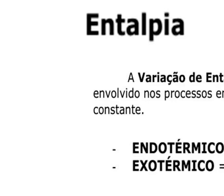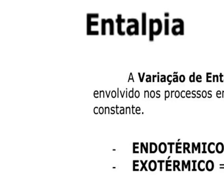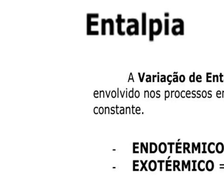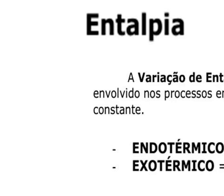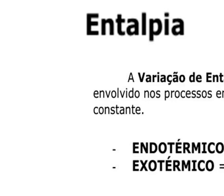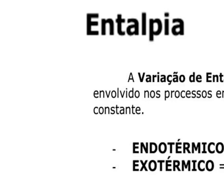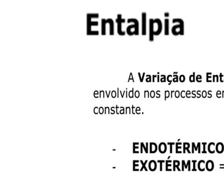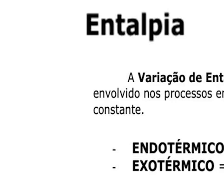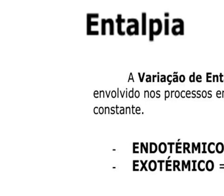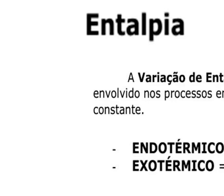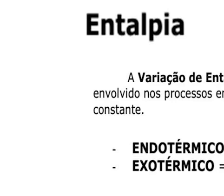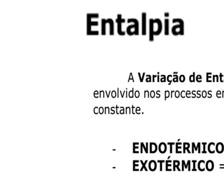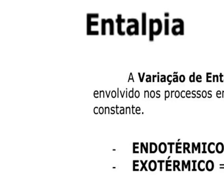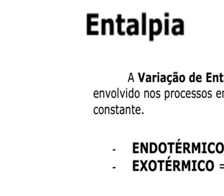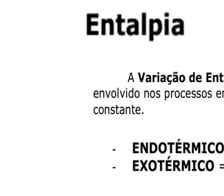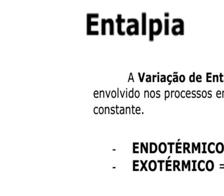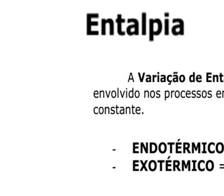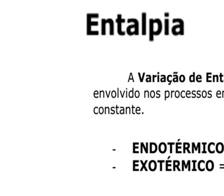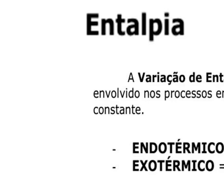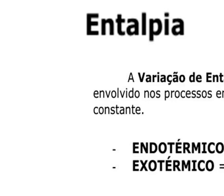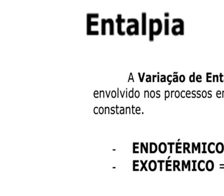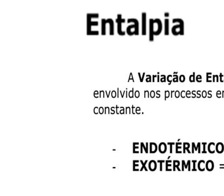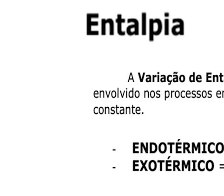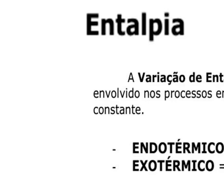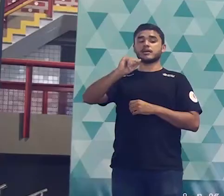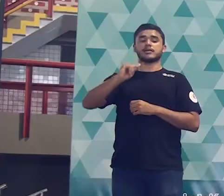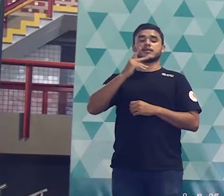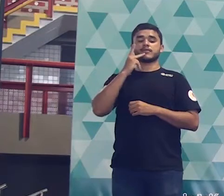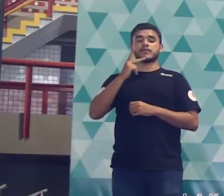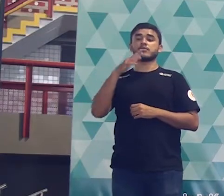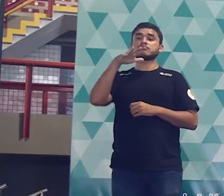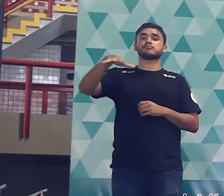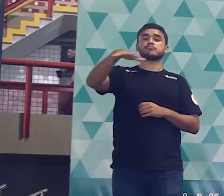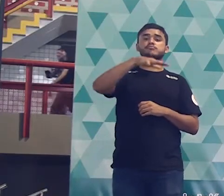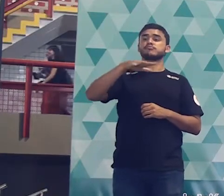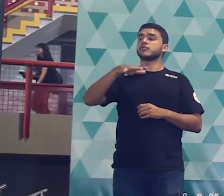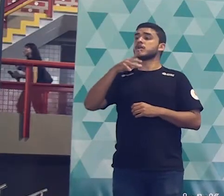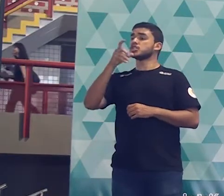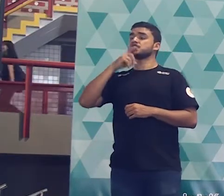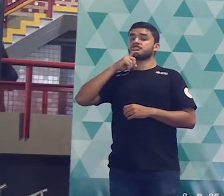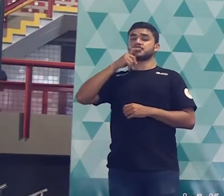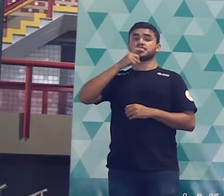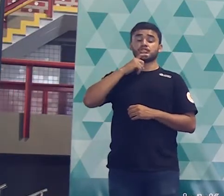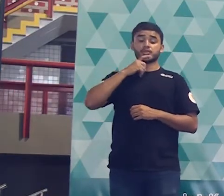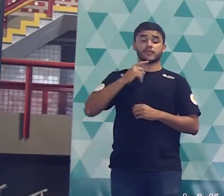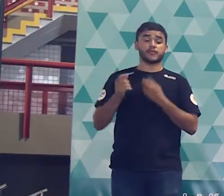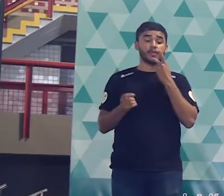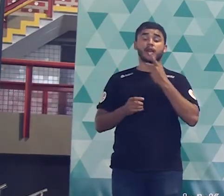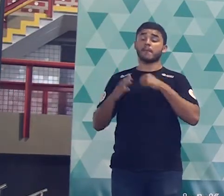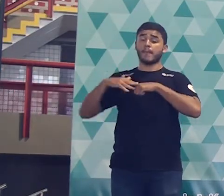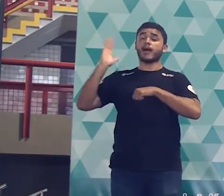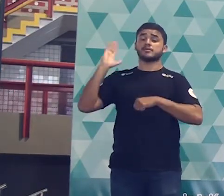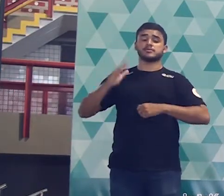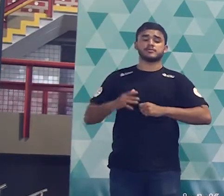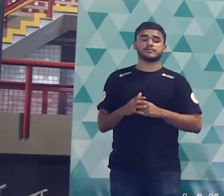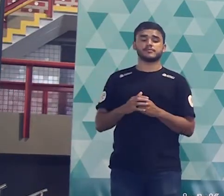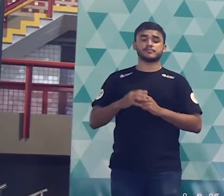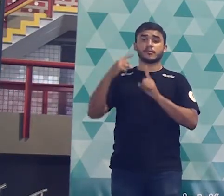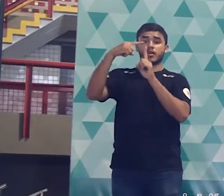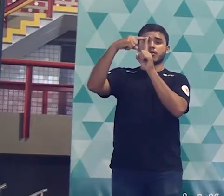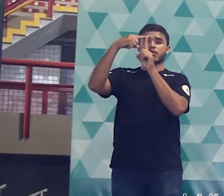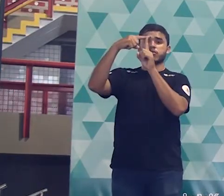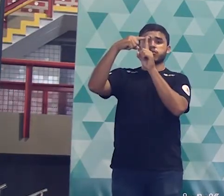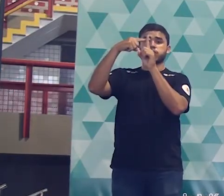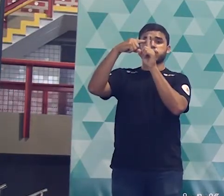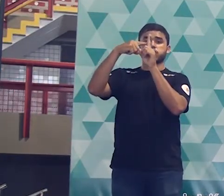do tipo endotérmica, a reação vai ficar o ambiente vai ficar mais gelado. Agora, por que vai ficar mais gelado? Porque para